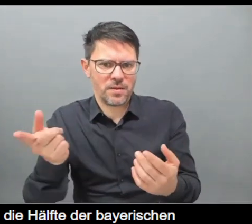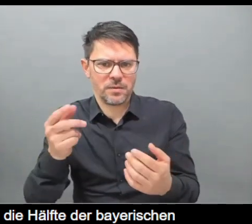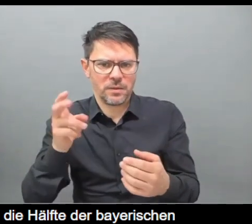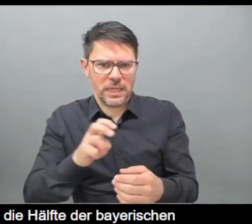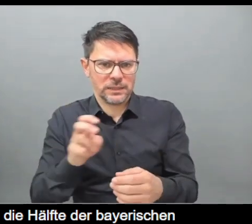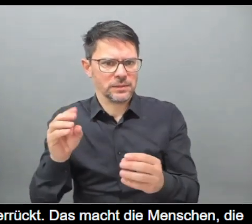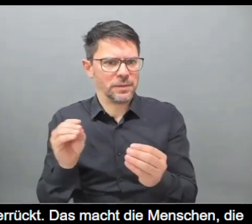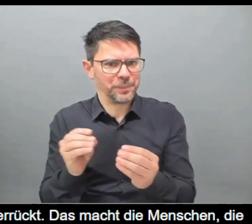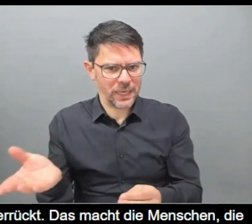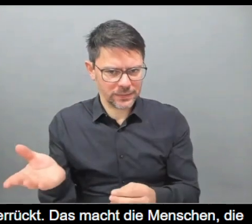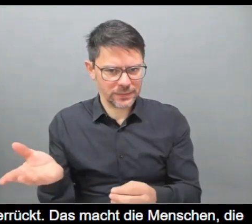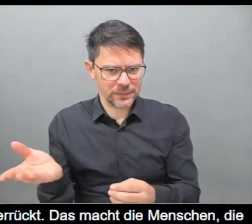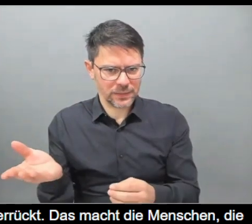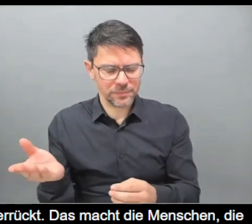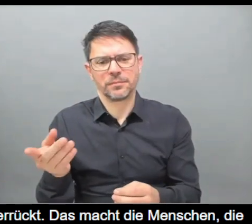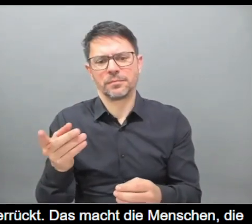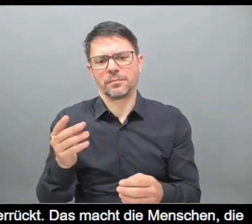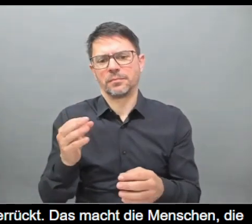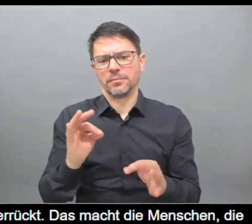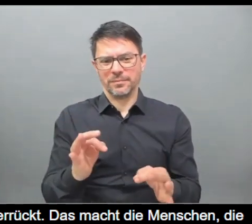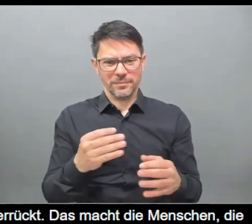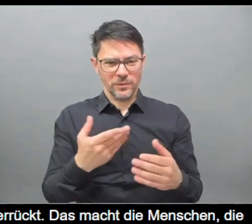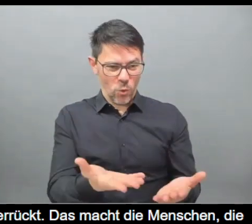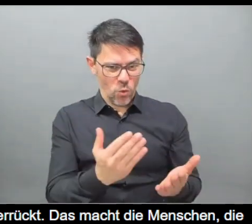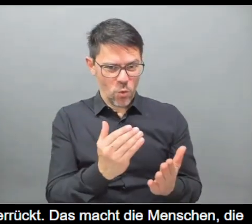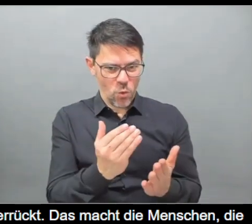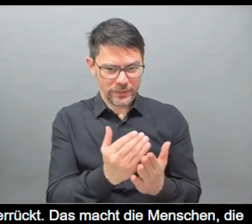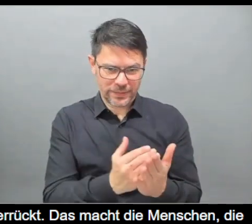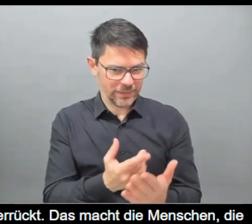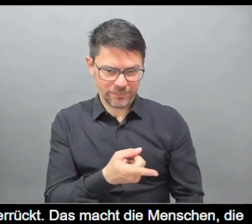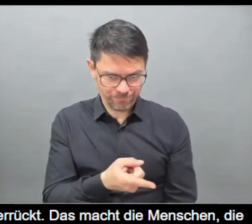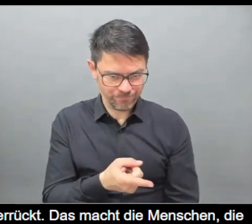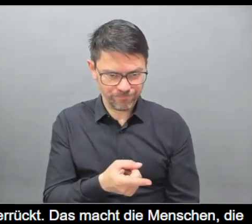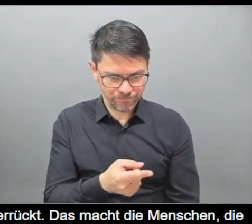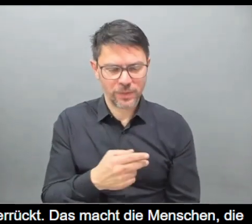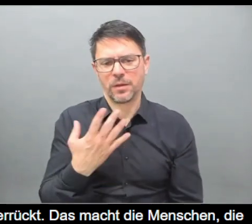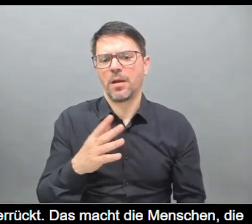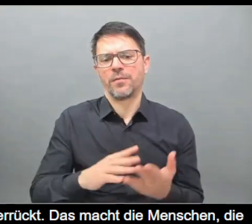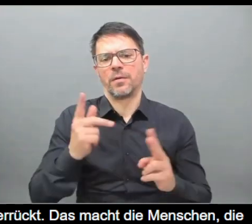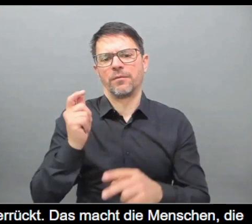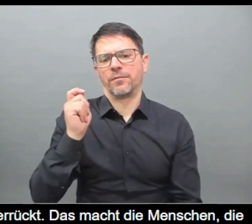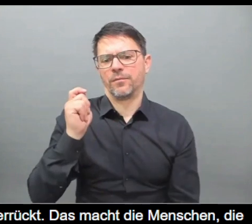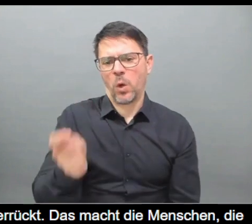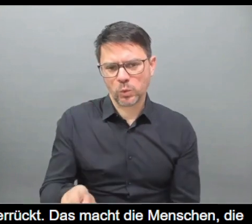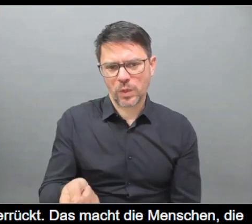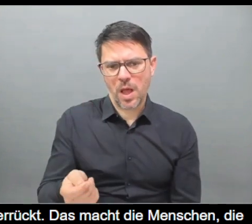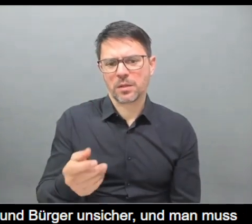Unterschied 30 und 50 Prozent, das hängt damit zusammen, dass die Kommission ein sogenanntes